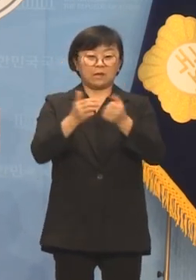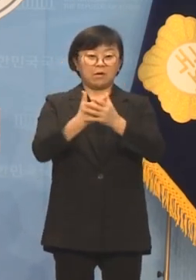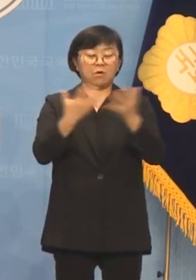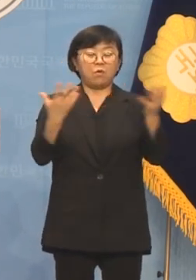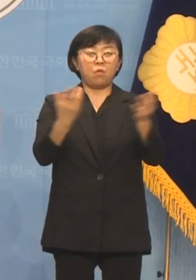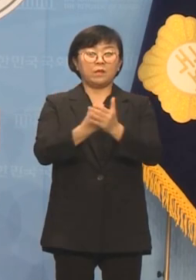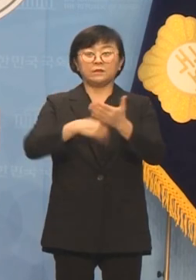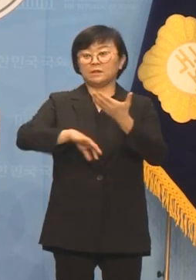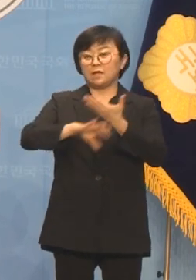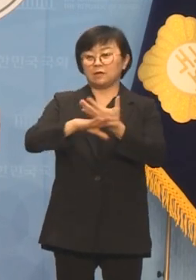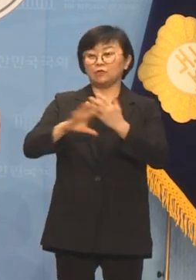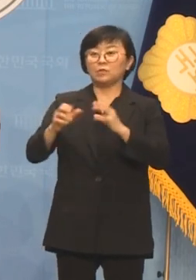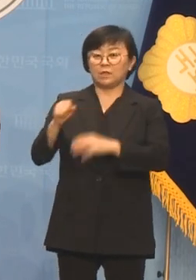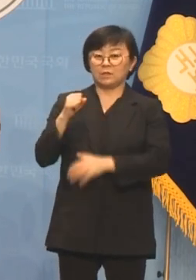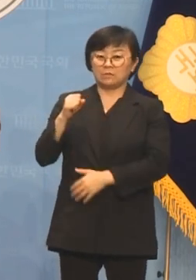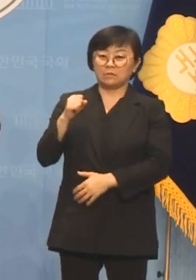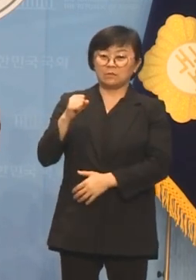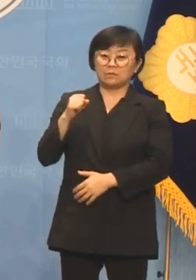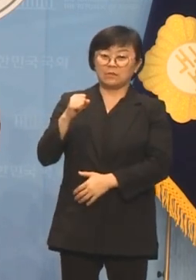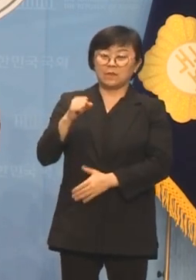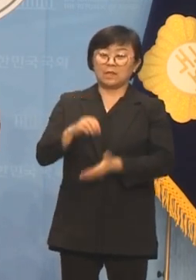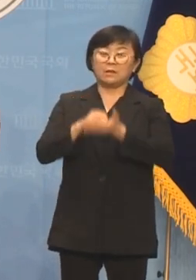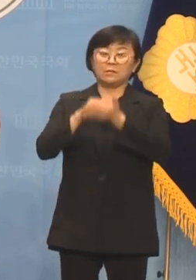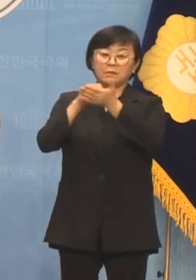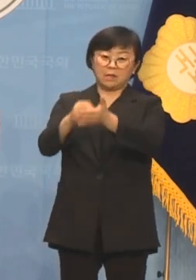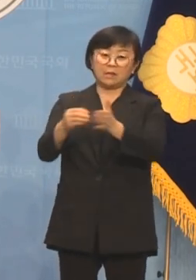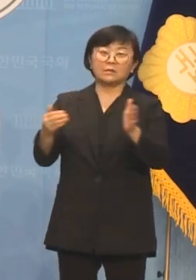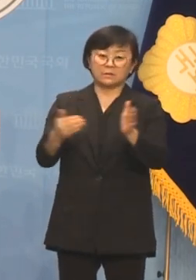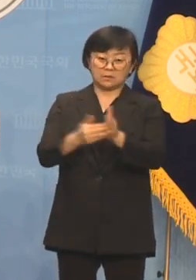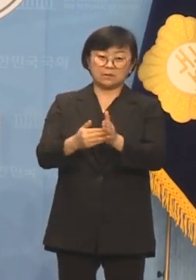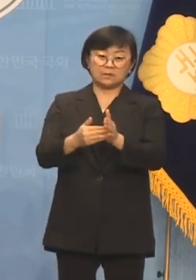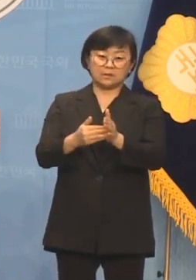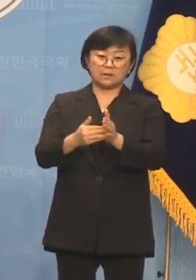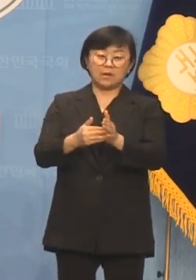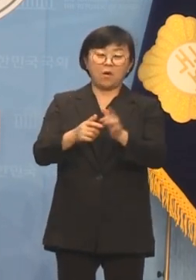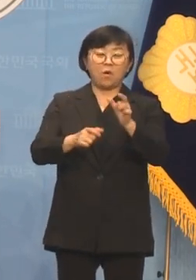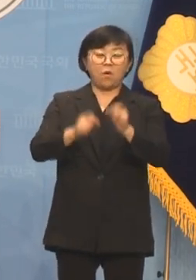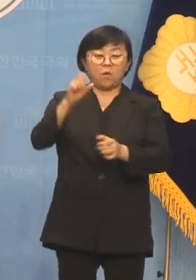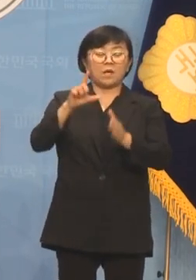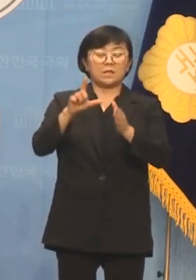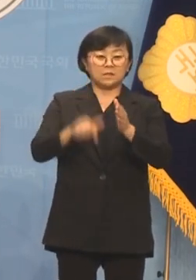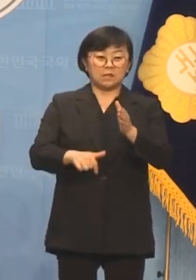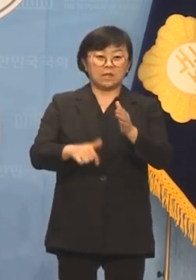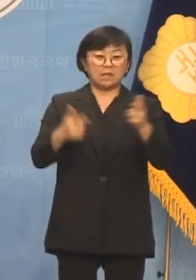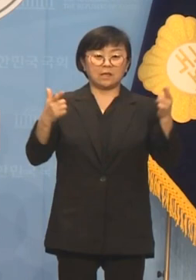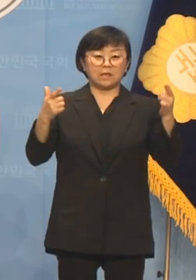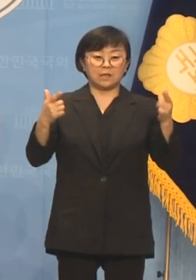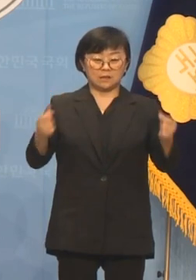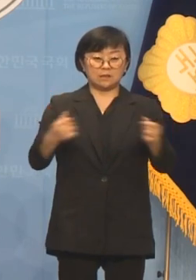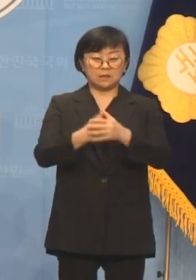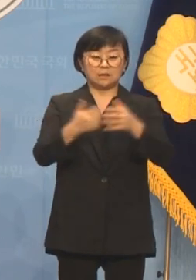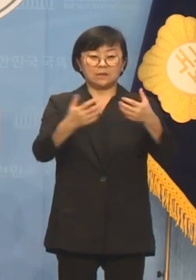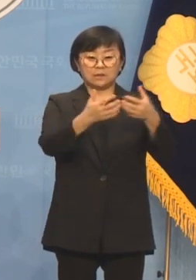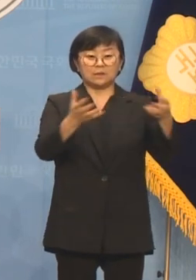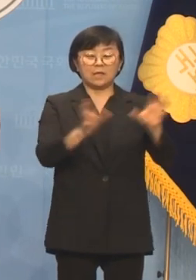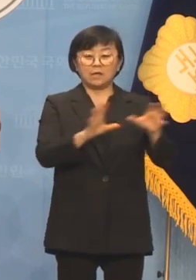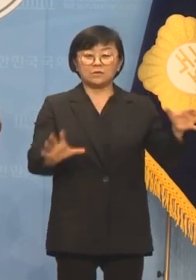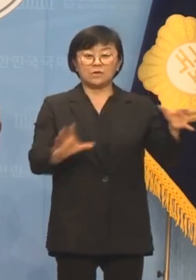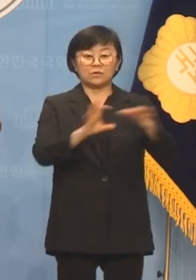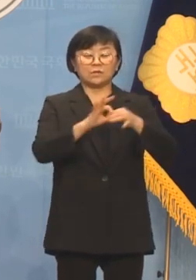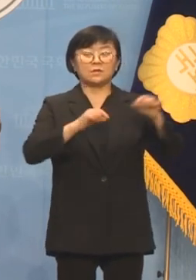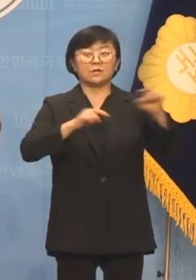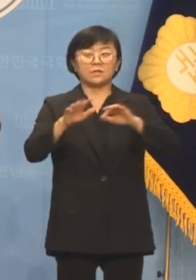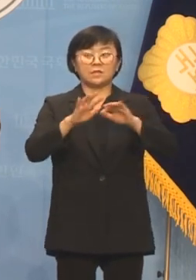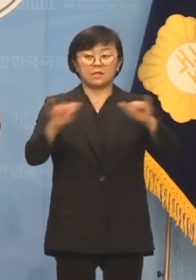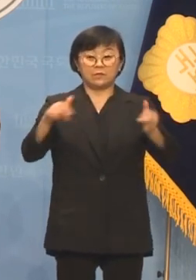다른 국민의힘으로 입당한 것에 대해 오랜 시간 같은 당 소속